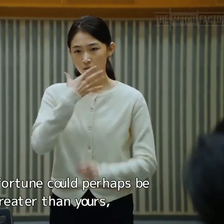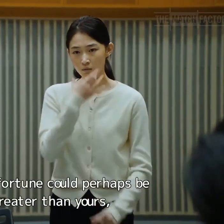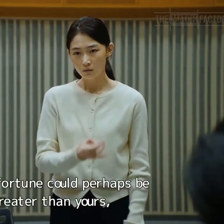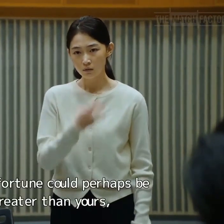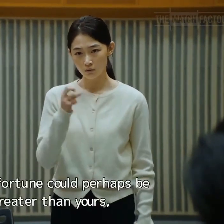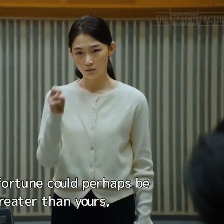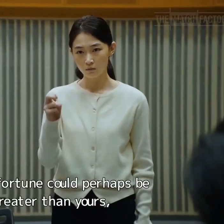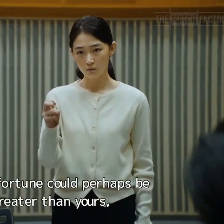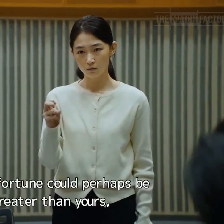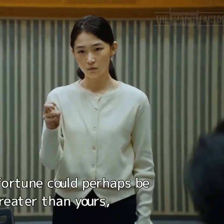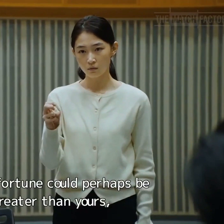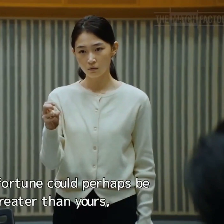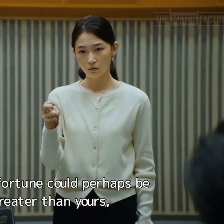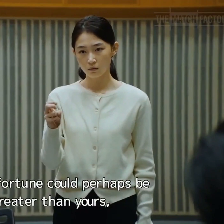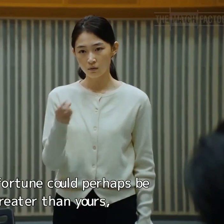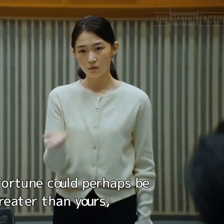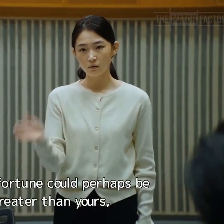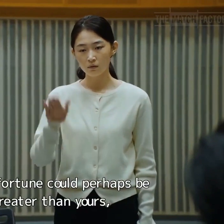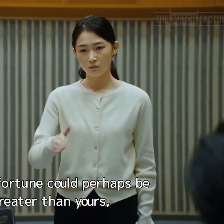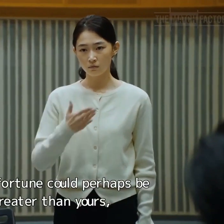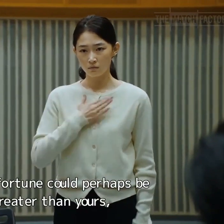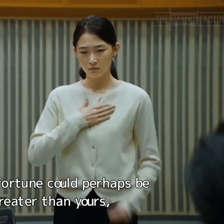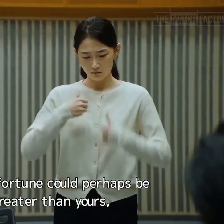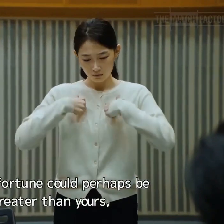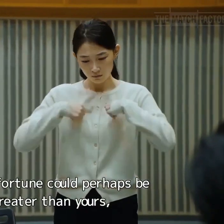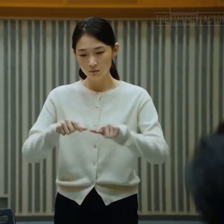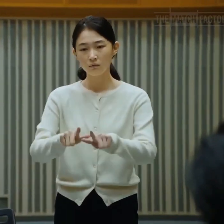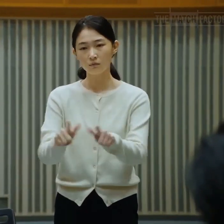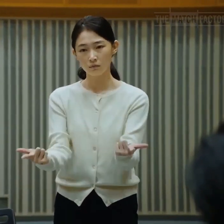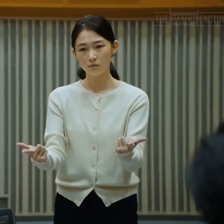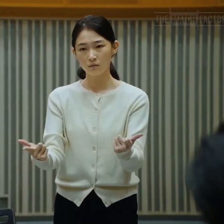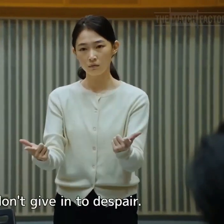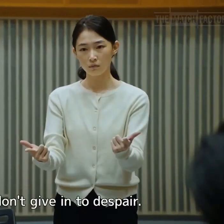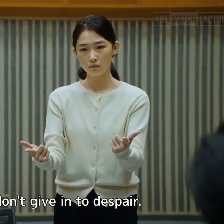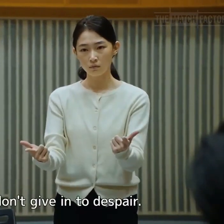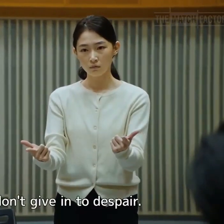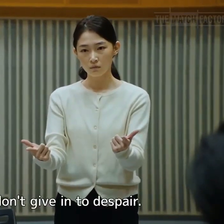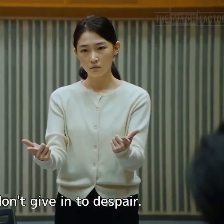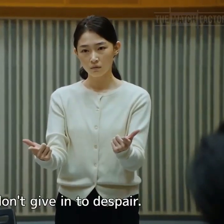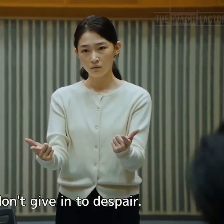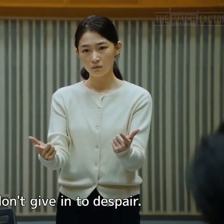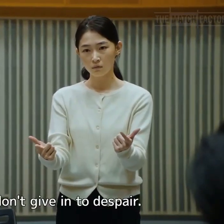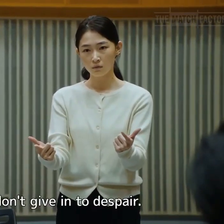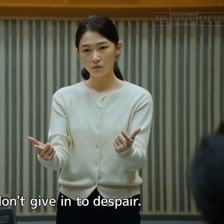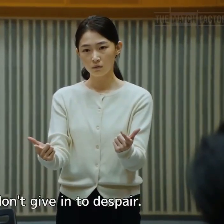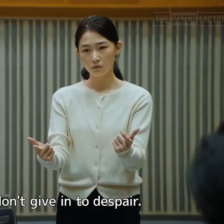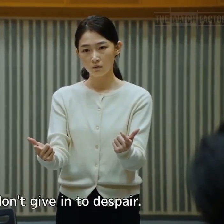私の方がおじさんよりちょっと不幸かもしれない。それでも私はやけなんか起こさない。